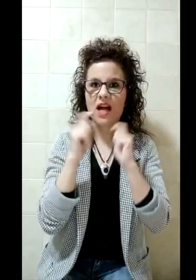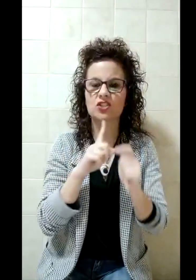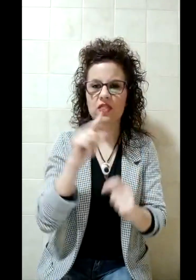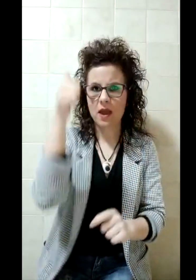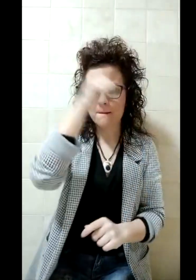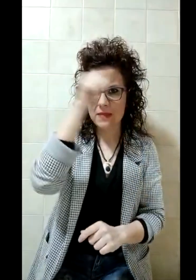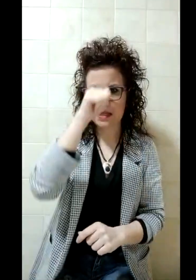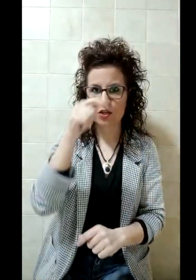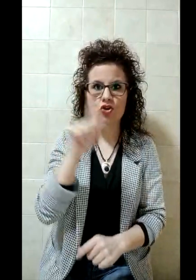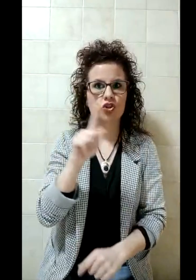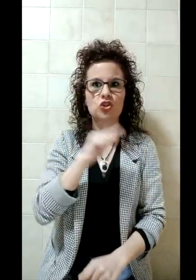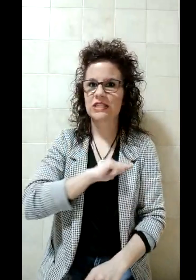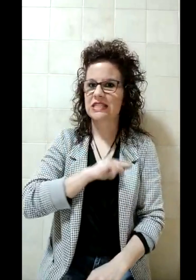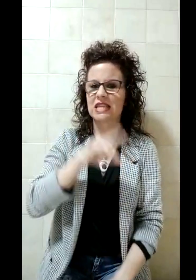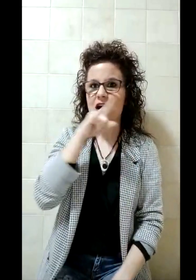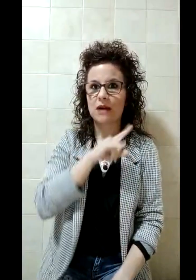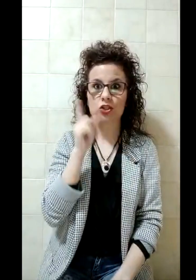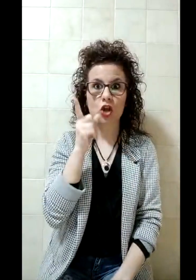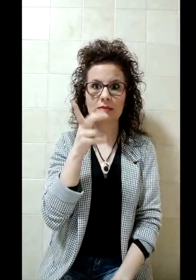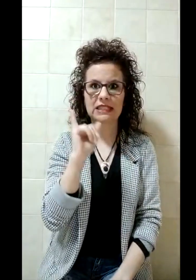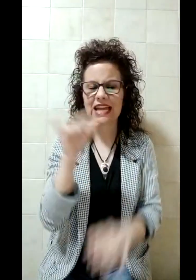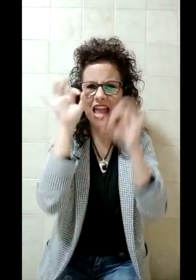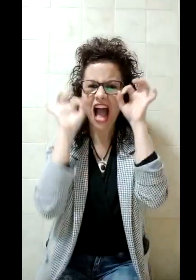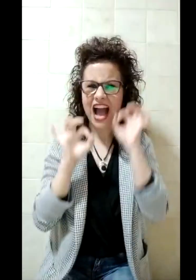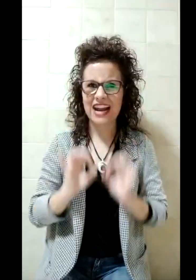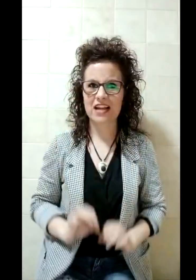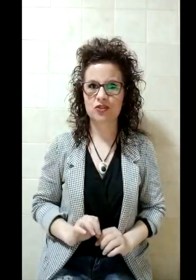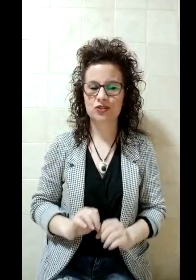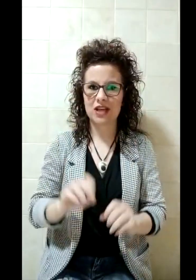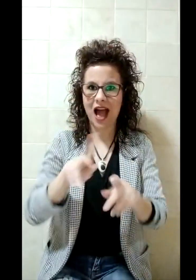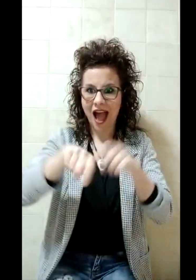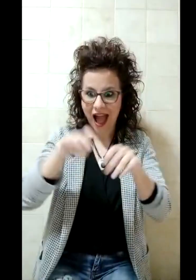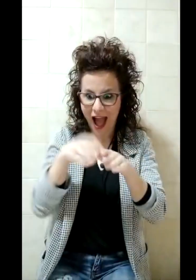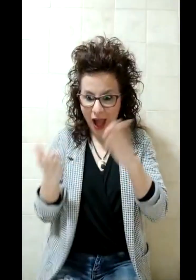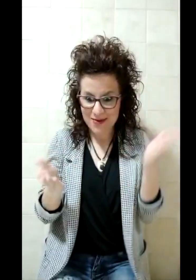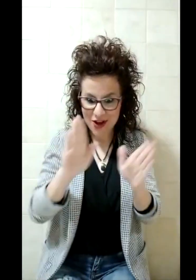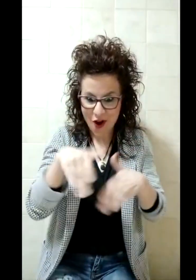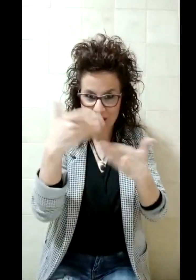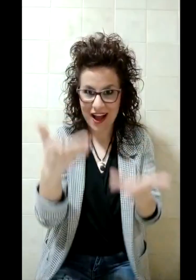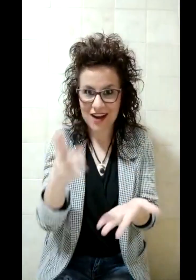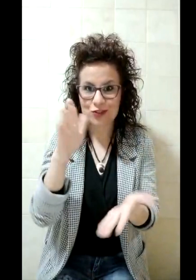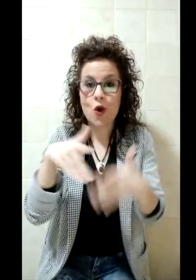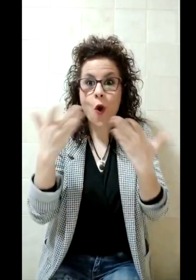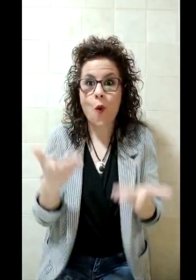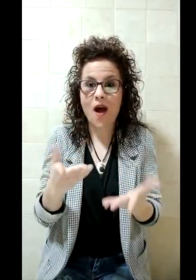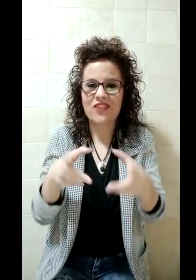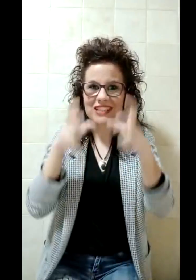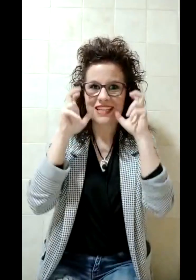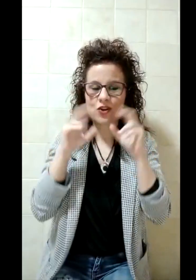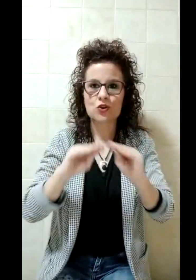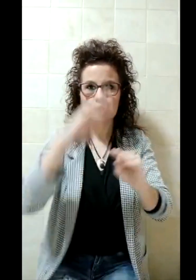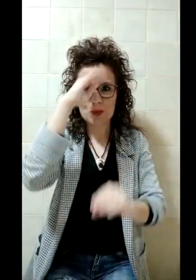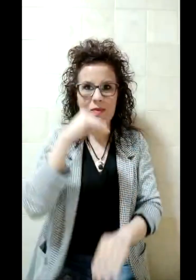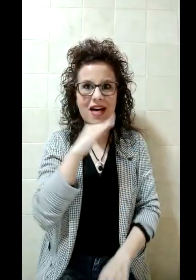mal. Solamente estaba lleno de granos. Abrió los regalos a la hora del desayuno. Su padre y su madre